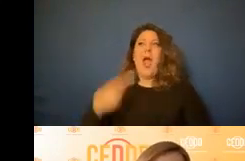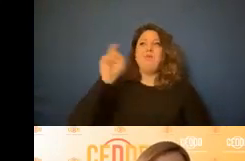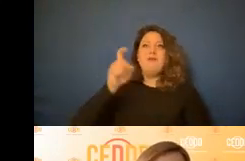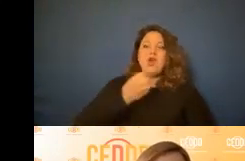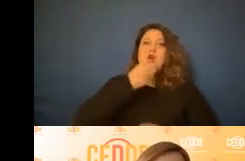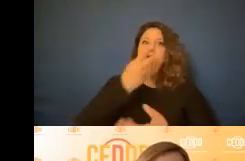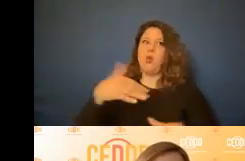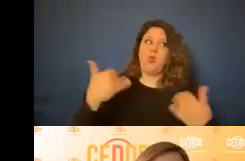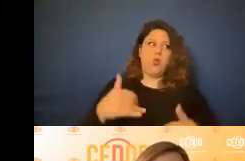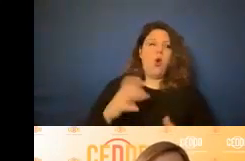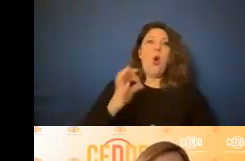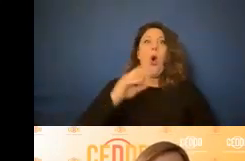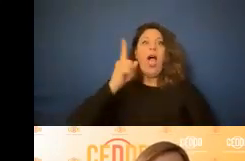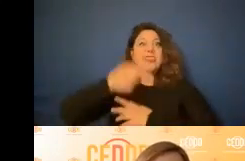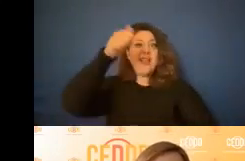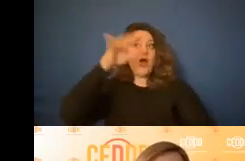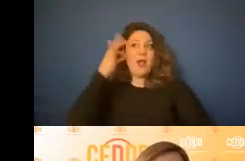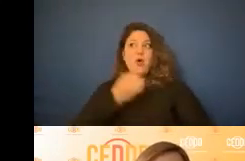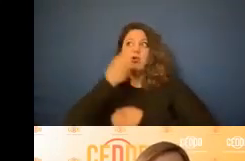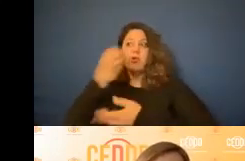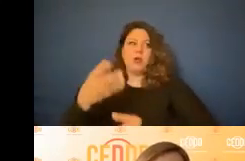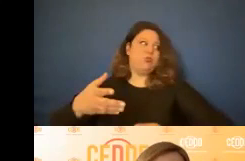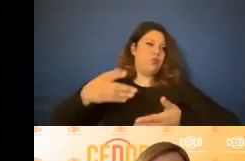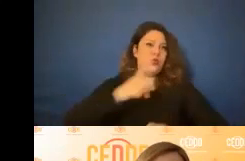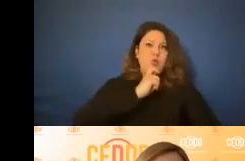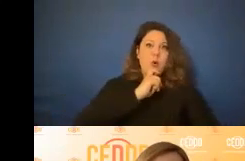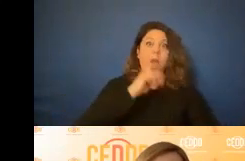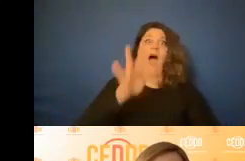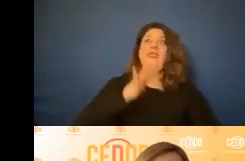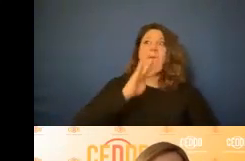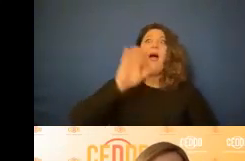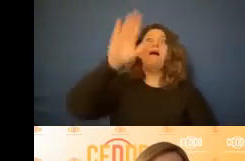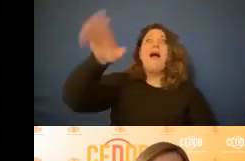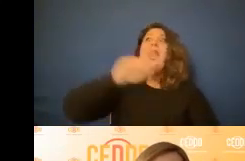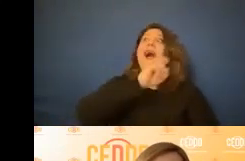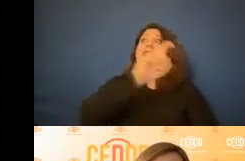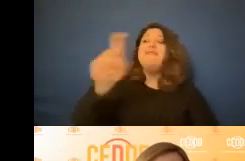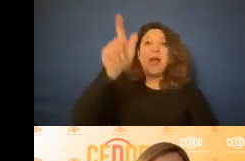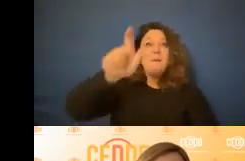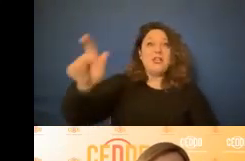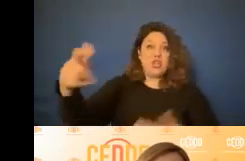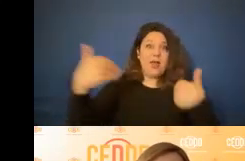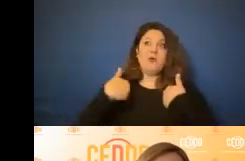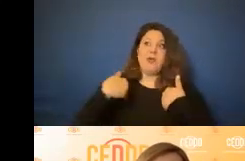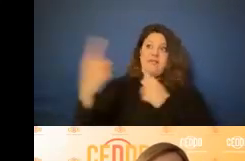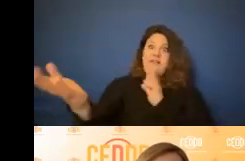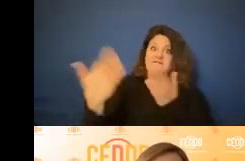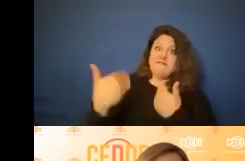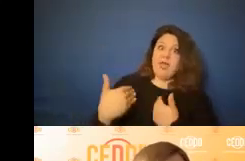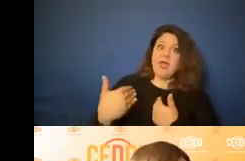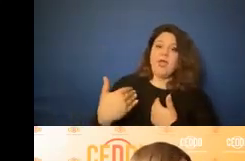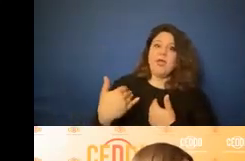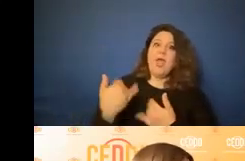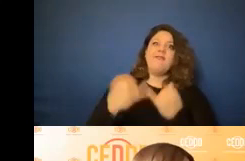Encima, cuando luego van a llamar a los agresores y se van a enterar que he sido yo y que me he chivado y las cosas van a ir a peor, ¿no? Esta es una de las claves de